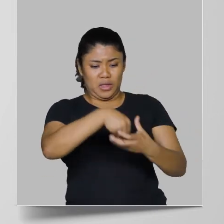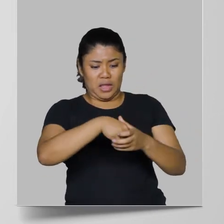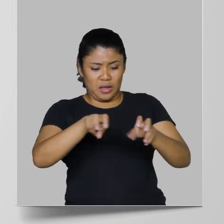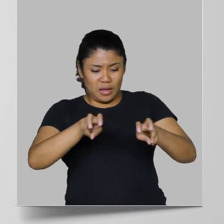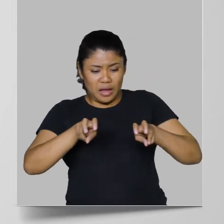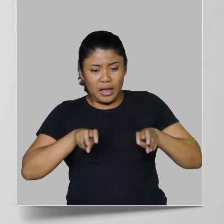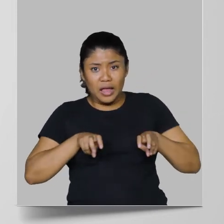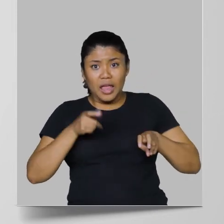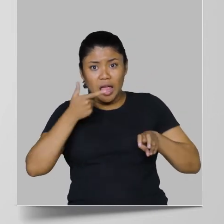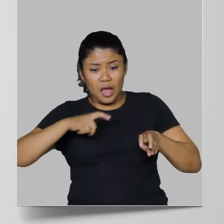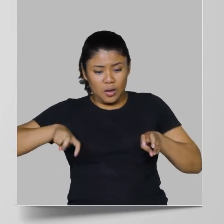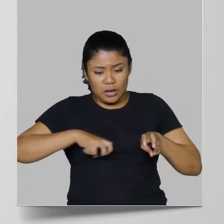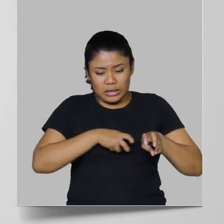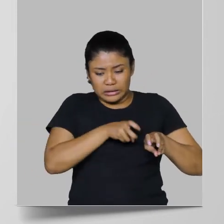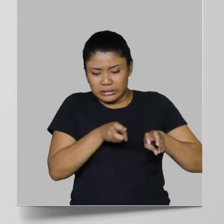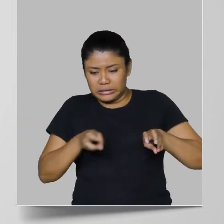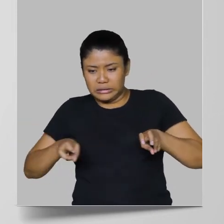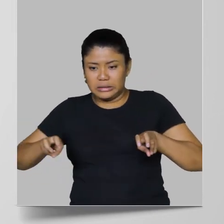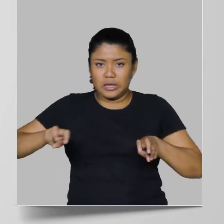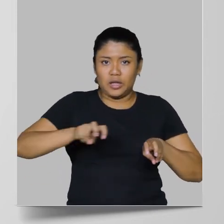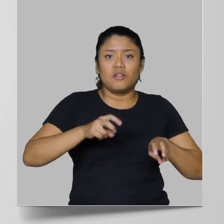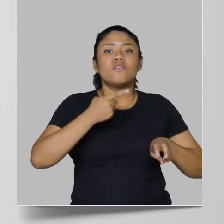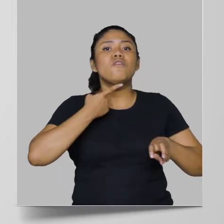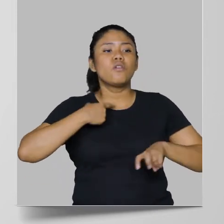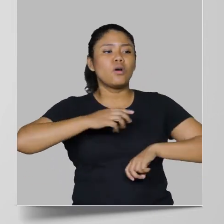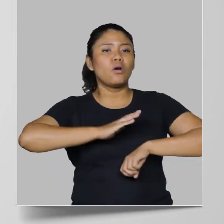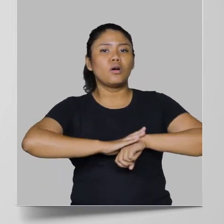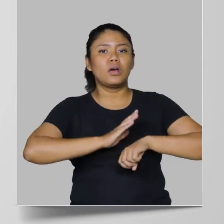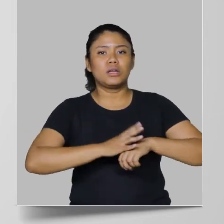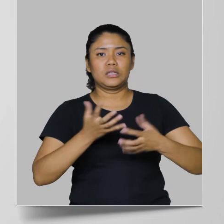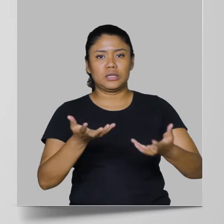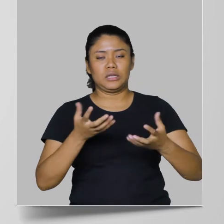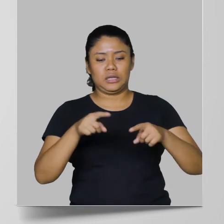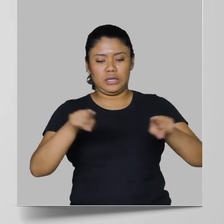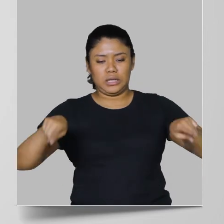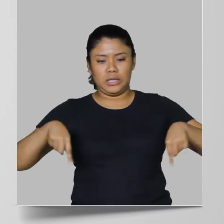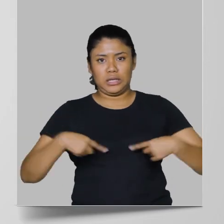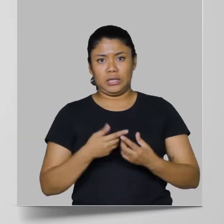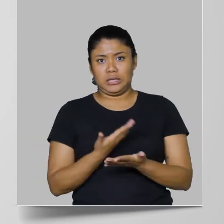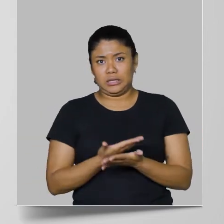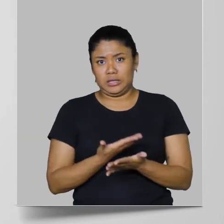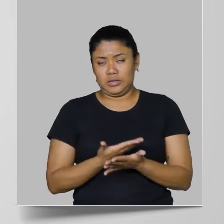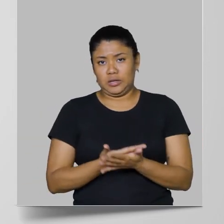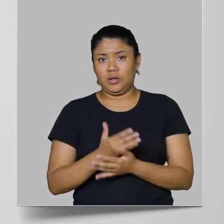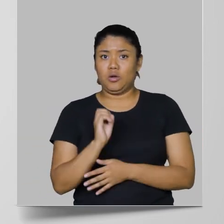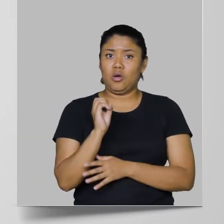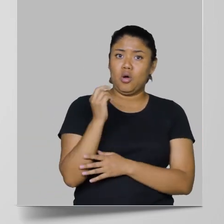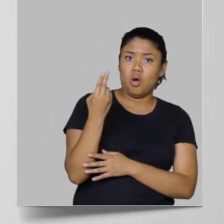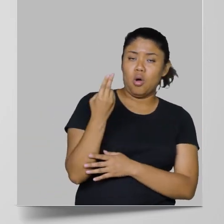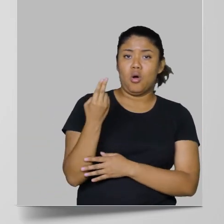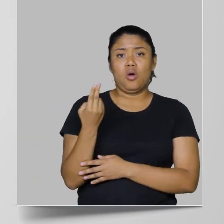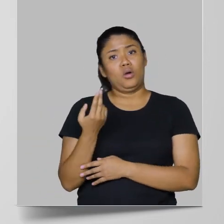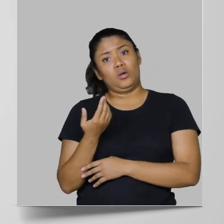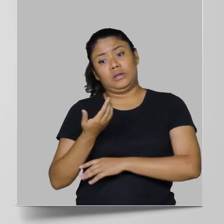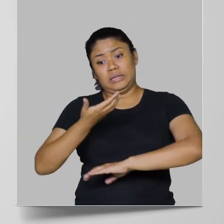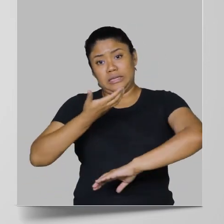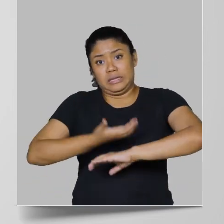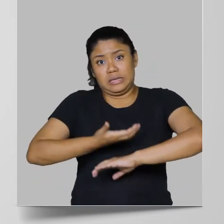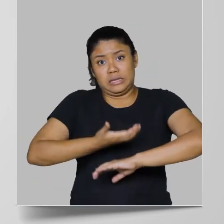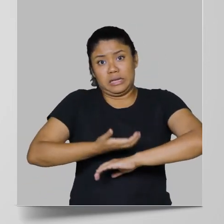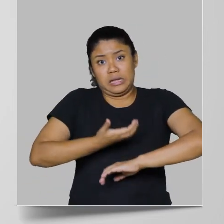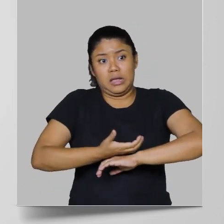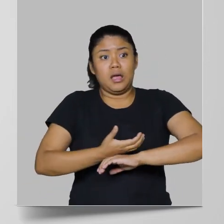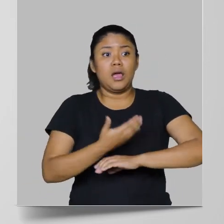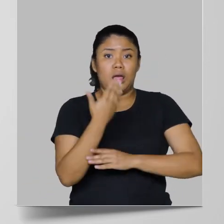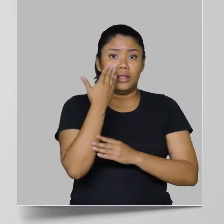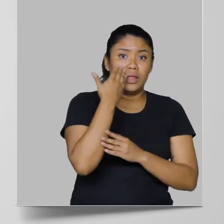conseguisse frequentar esse espaço. E isso me gerou uma inquietação, porque eu tinha uma experiência da universidade antes